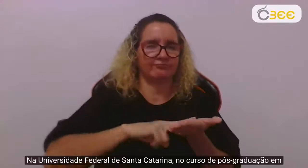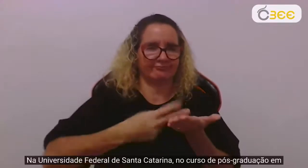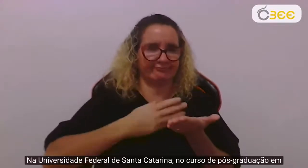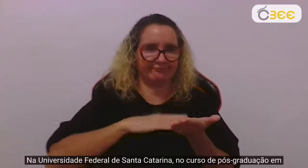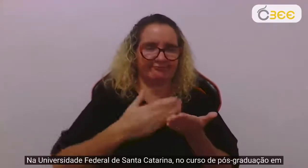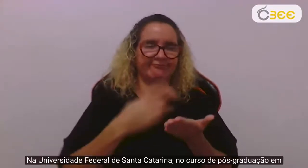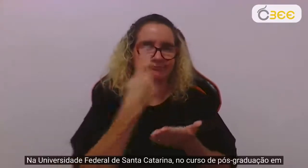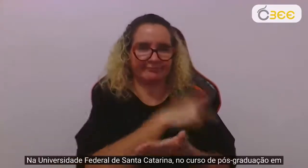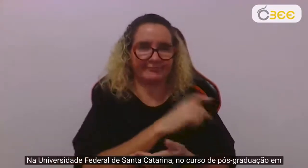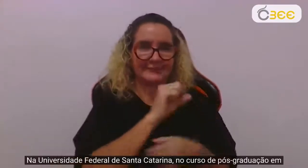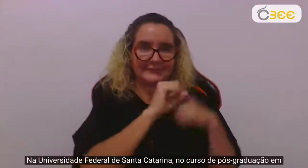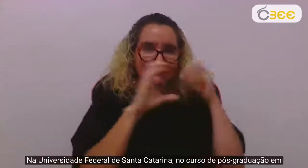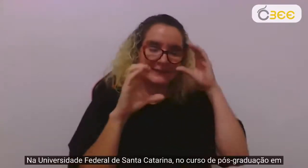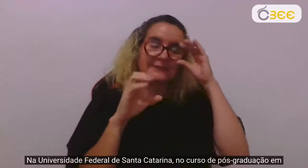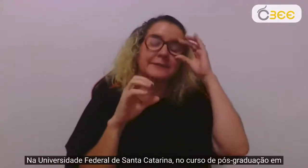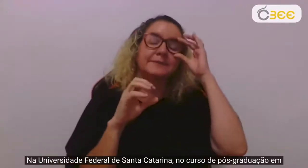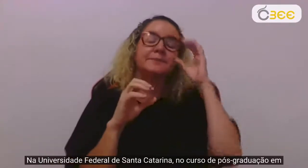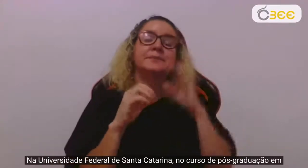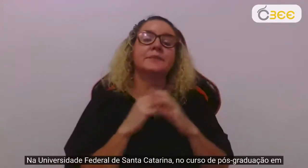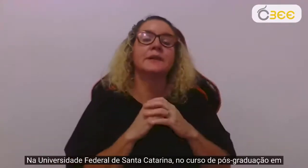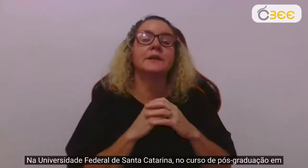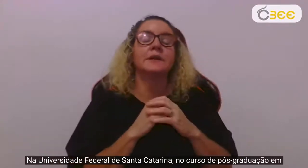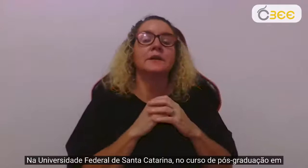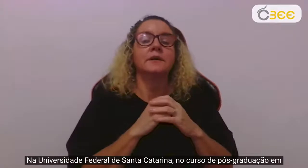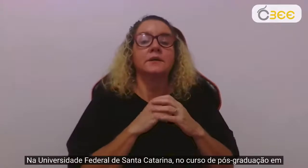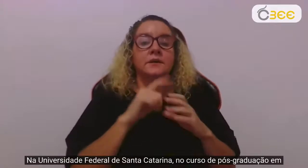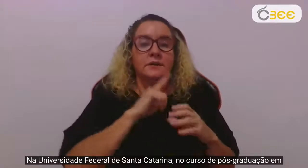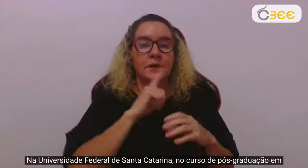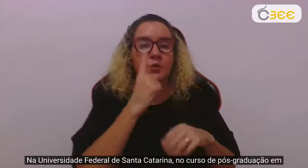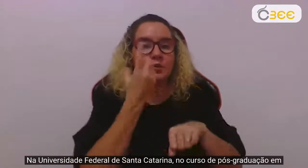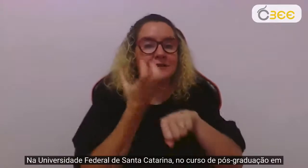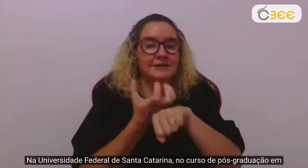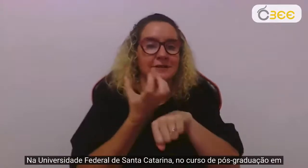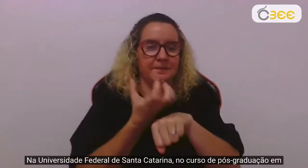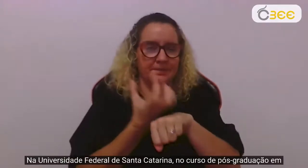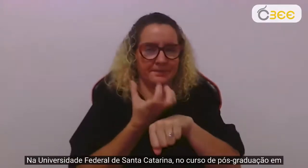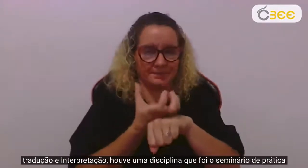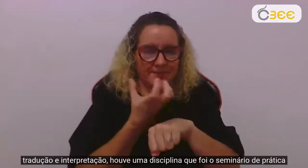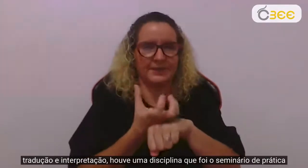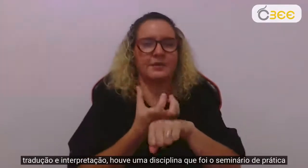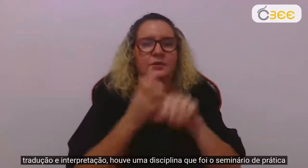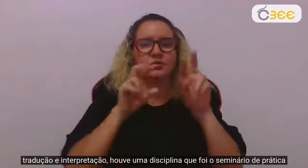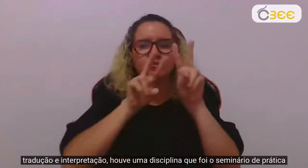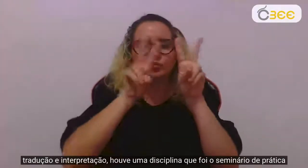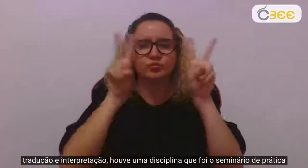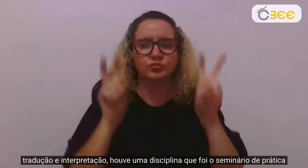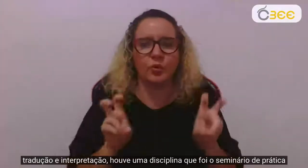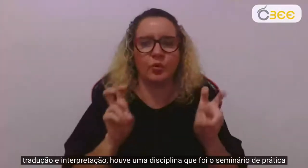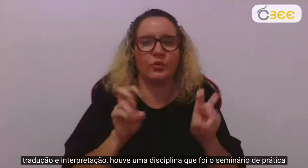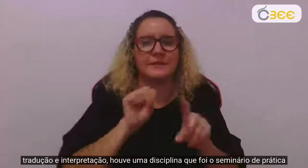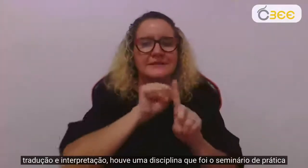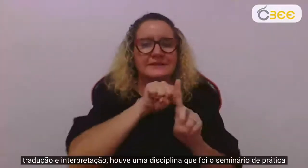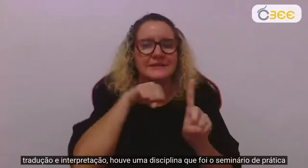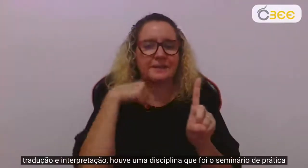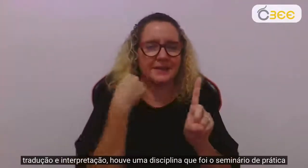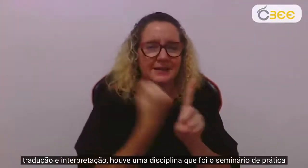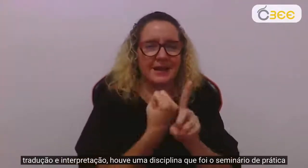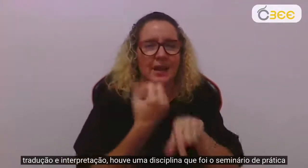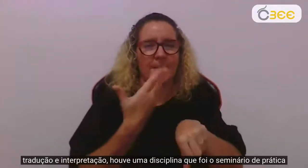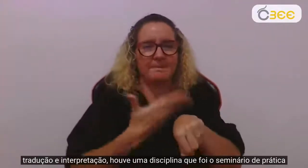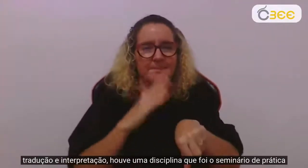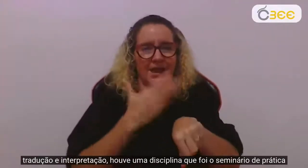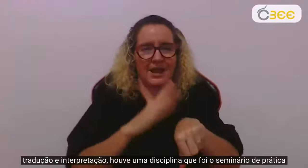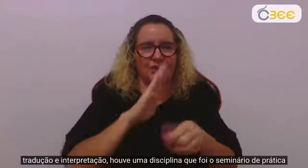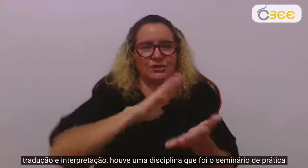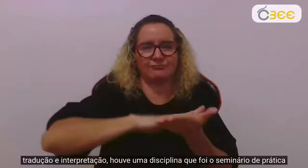Na Universidade Federal de Santa Catarina, no curso de pós-graduação em tradução e interpretação, houve uma